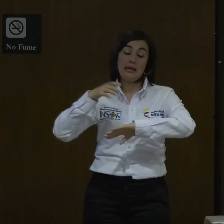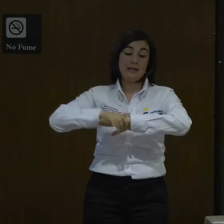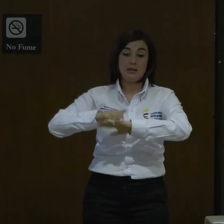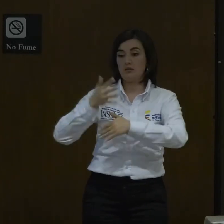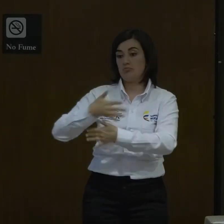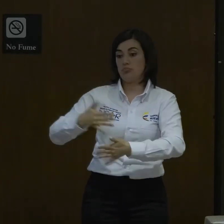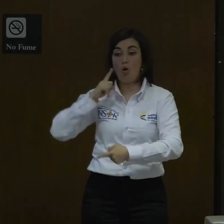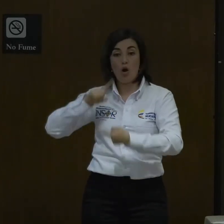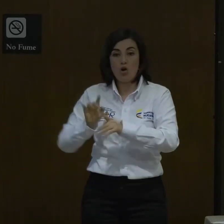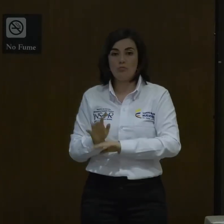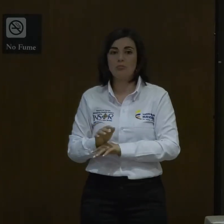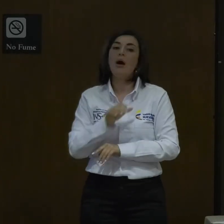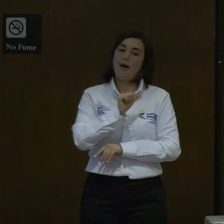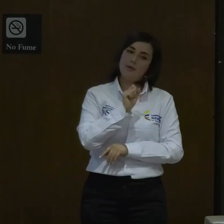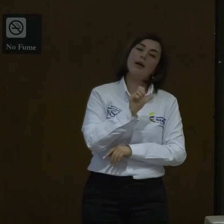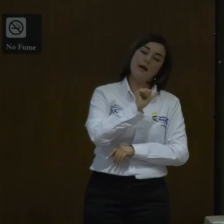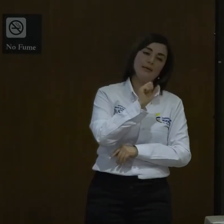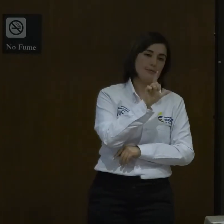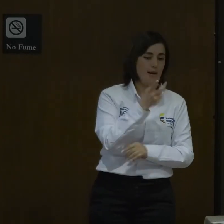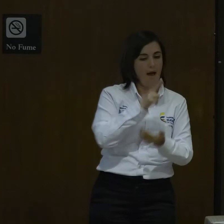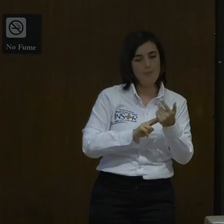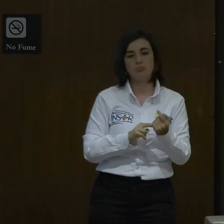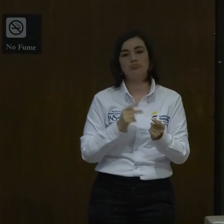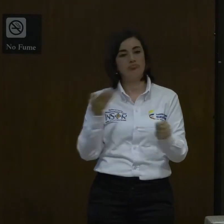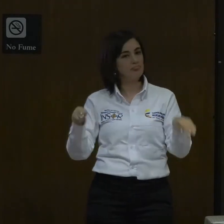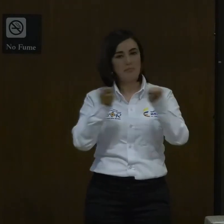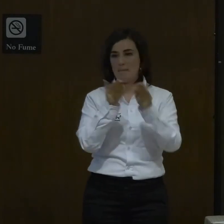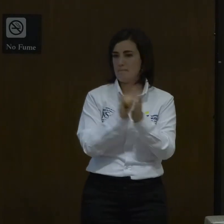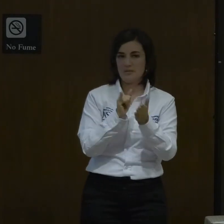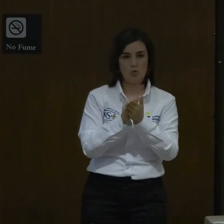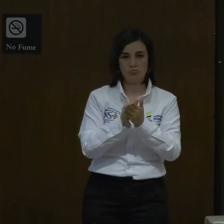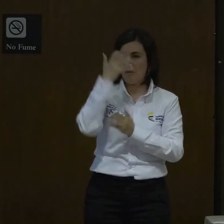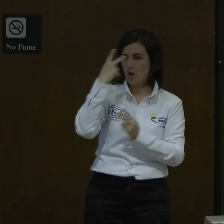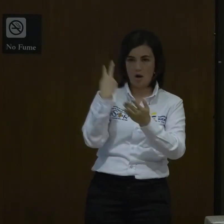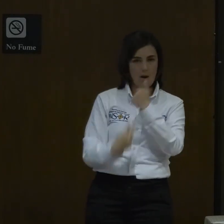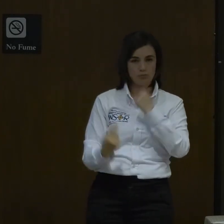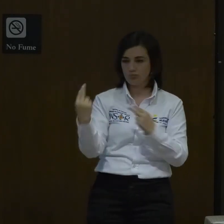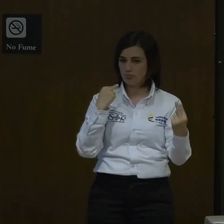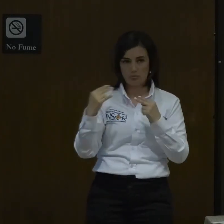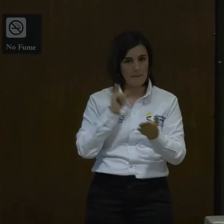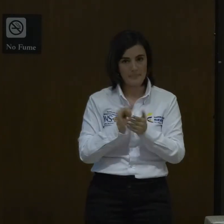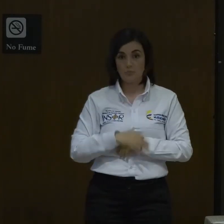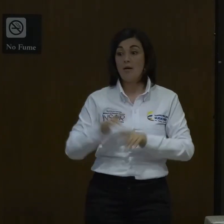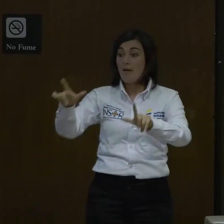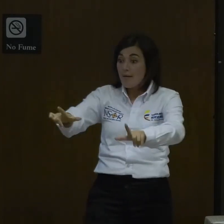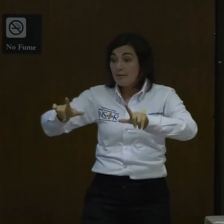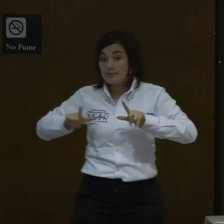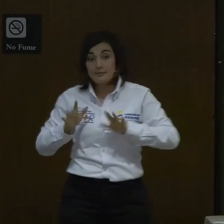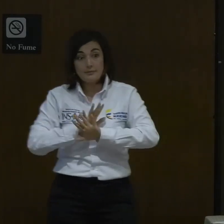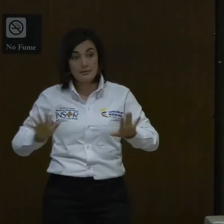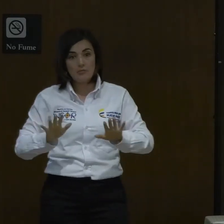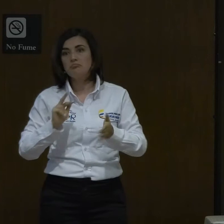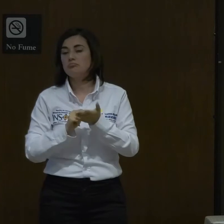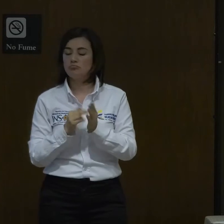en ASL. Bueno, esto es cuando los estudiantes se gradúan, tienen que tener un